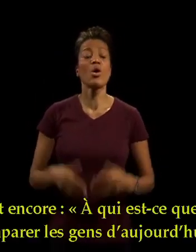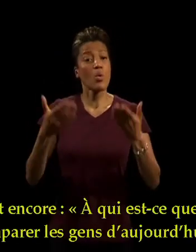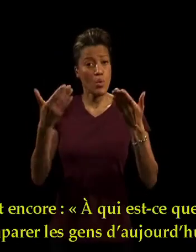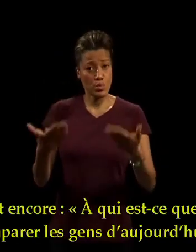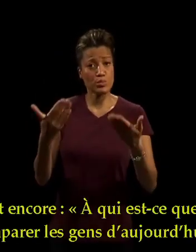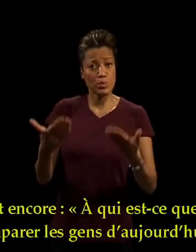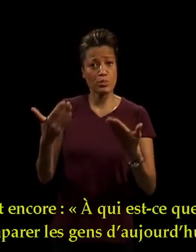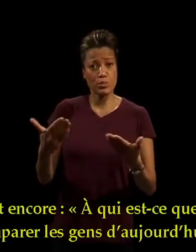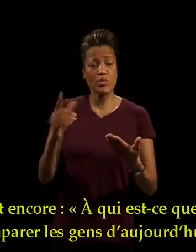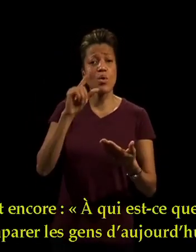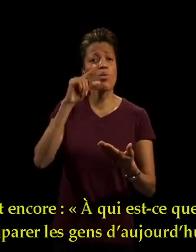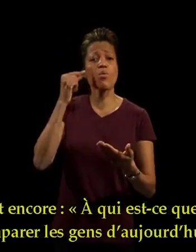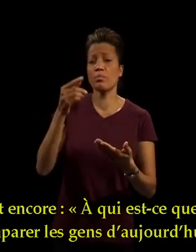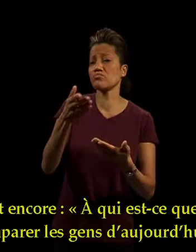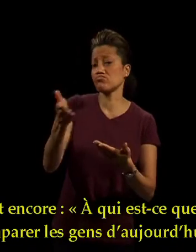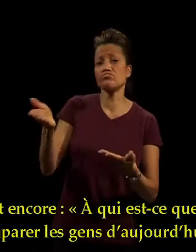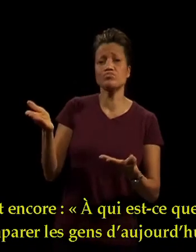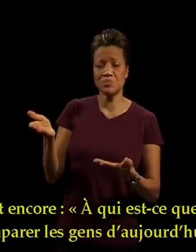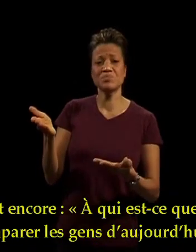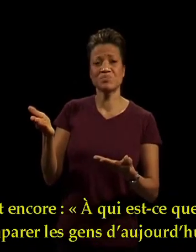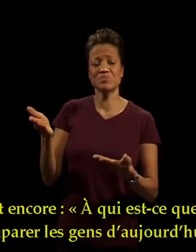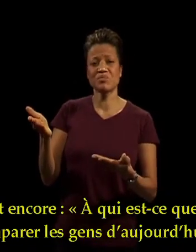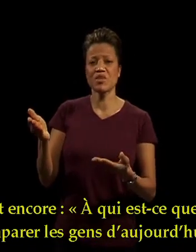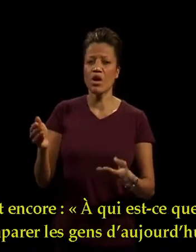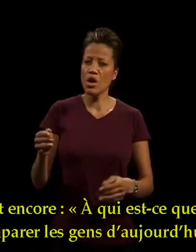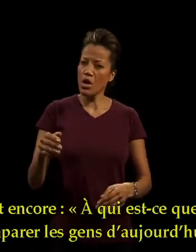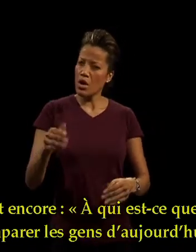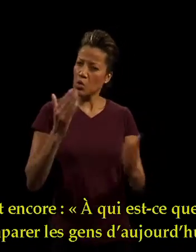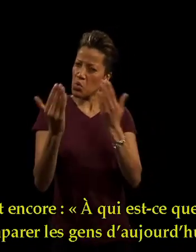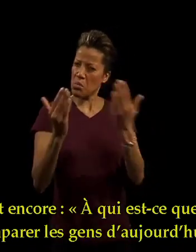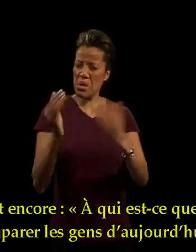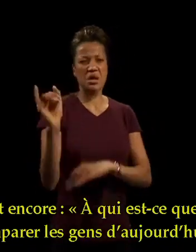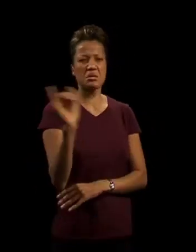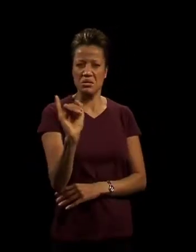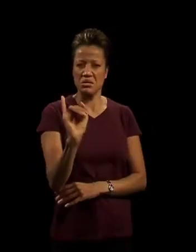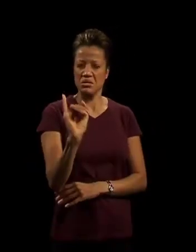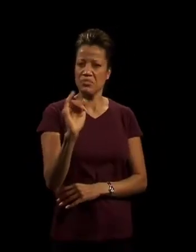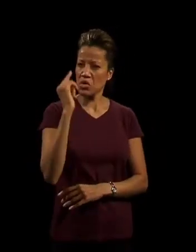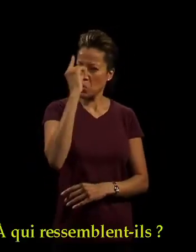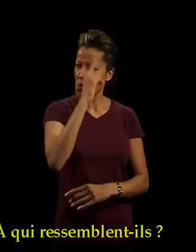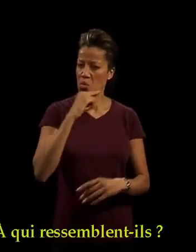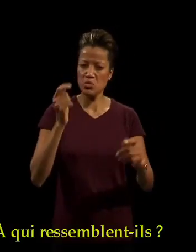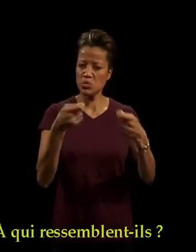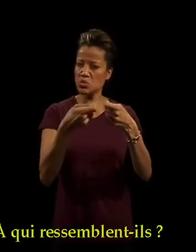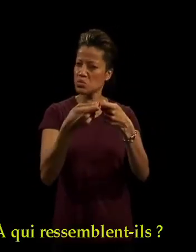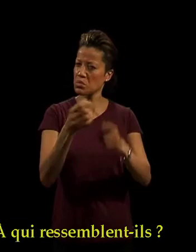Jésus dit encore « À qui est-ce que je vais comparer les gens d'aujourd'hui? À qui